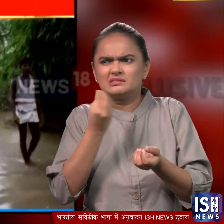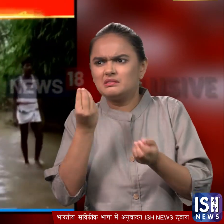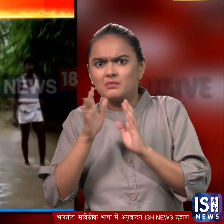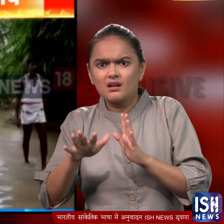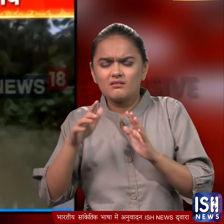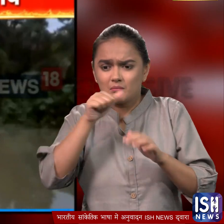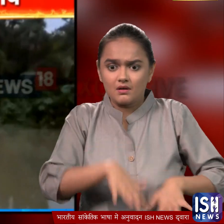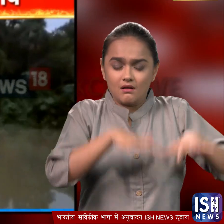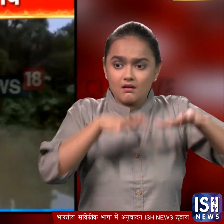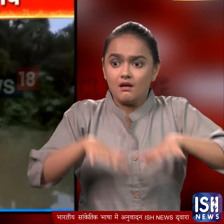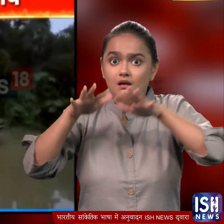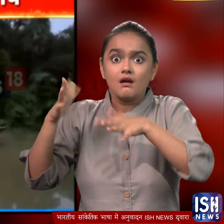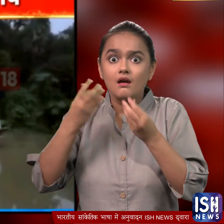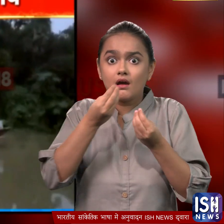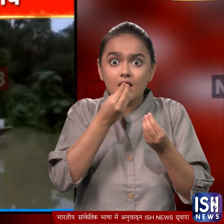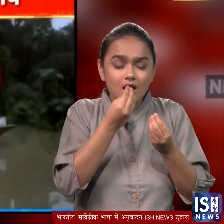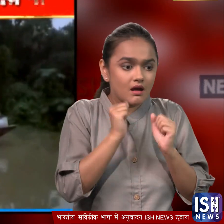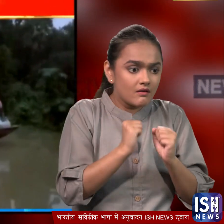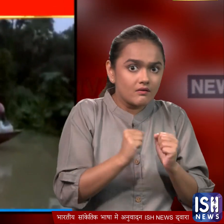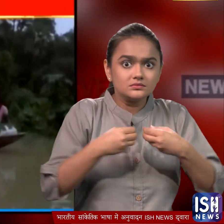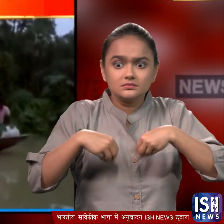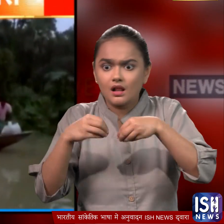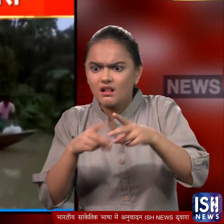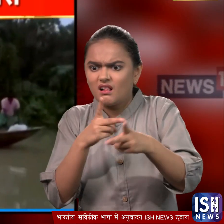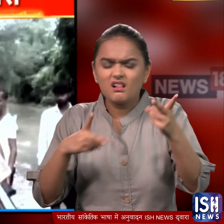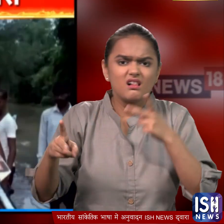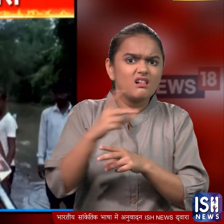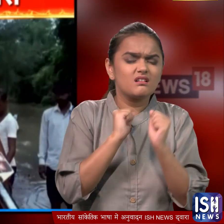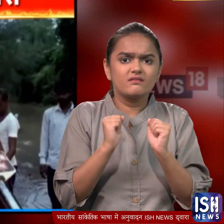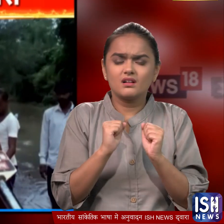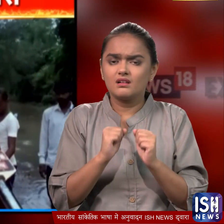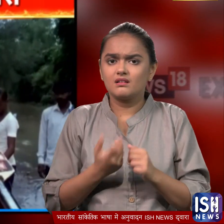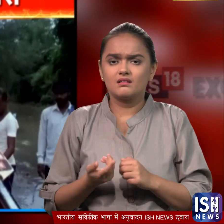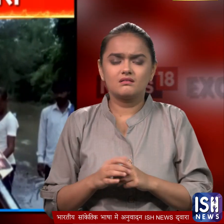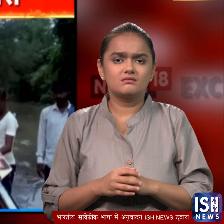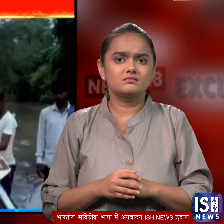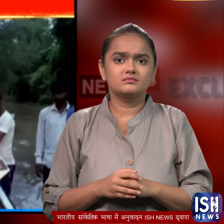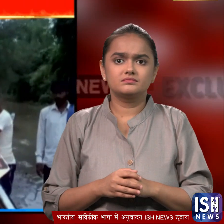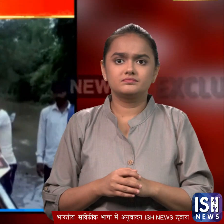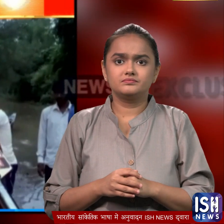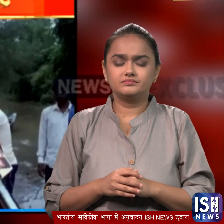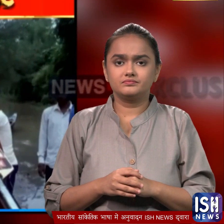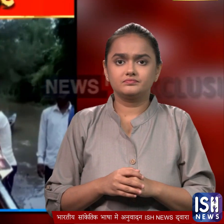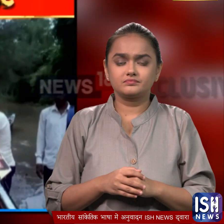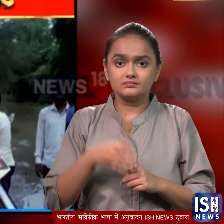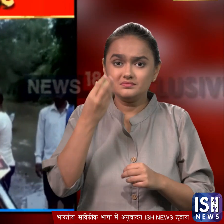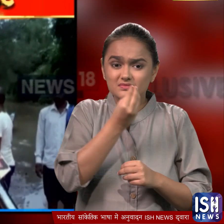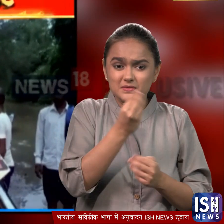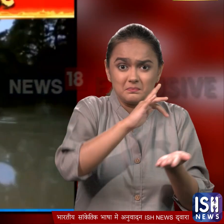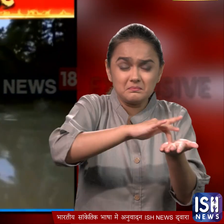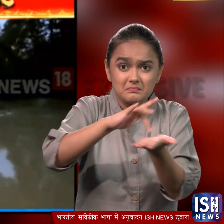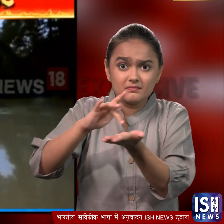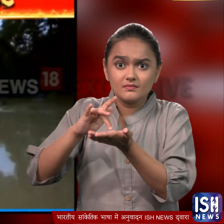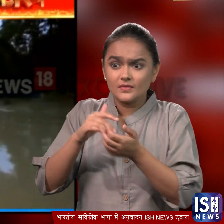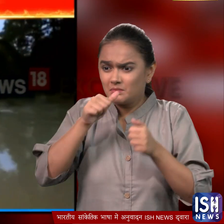बची। हर जगह इकट्ठा हुए पानी ने लोगों के सामने रोजी रोटी की समस्या खड़ी कर दी। जत्ता धान चार हवे सब बुड़ गए हवे, अभी हमन भूखन मरत हमन का